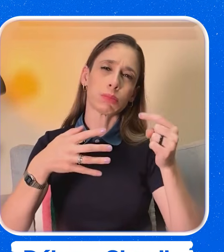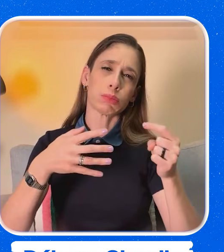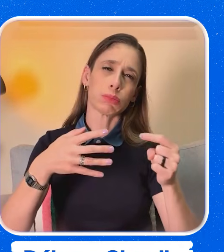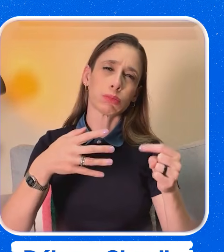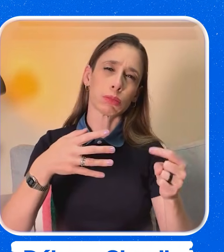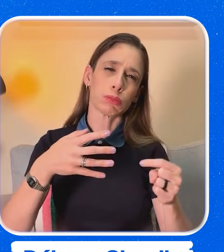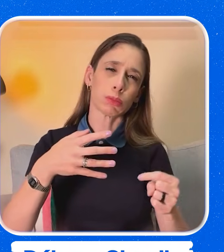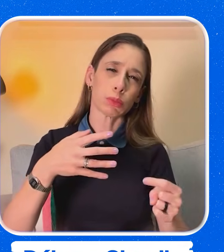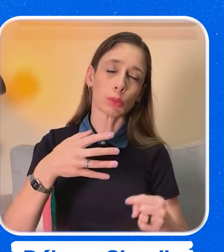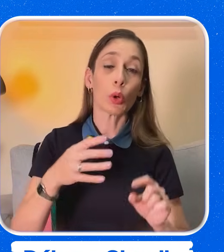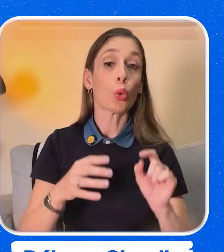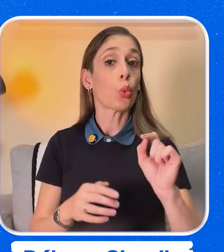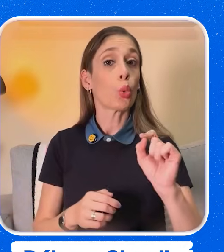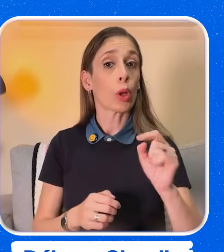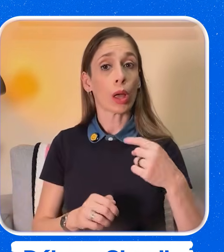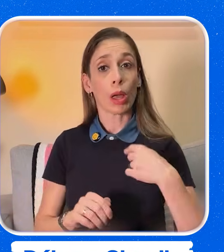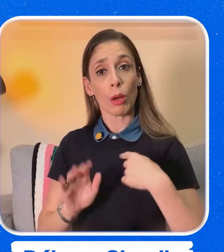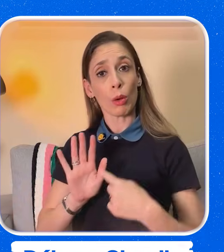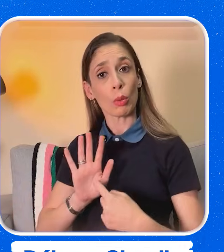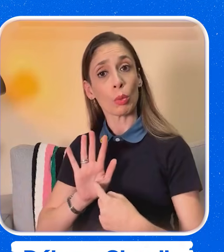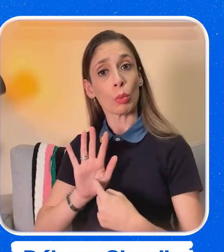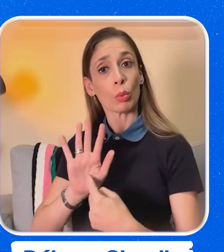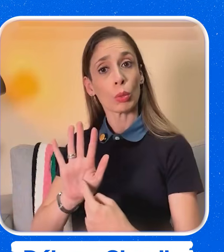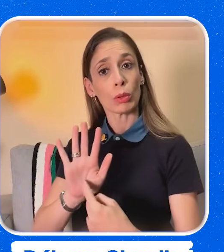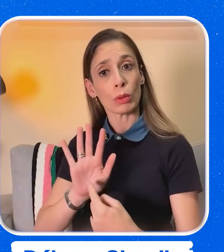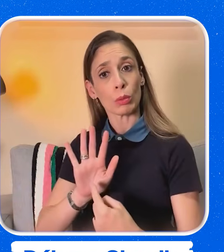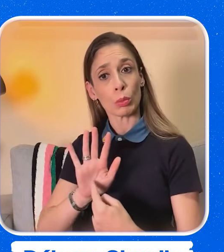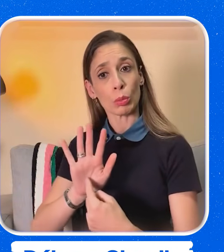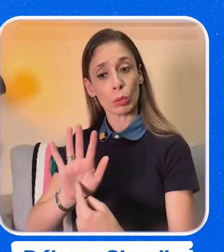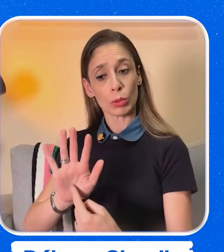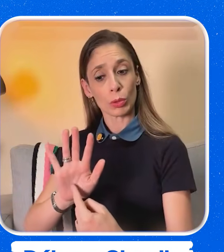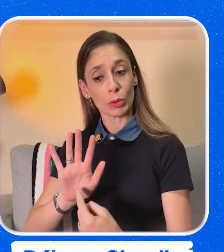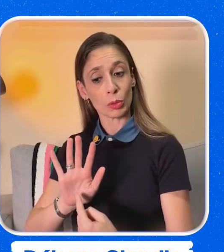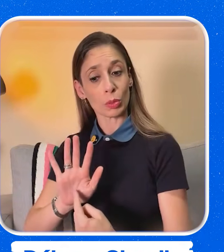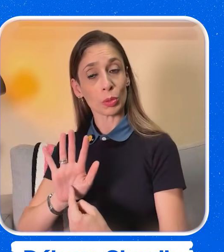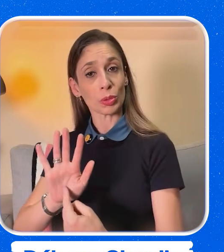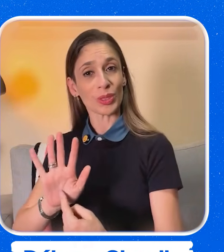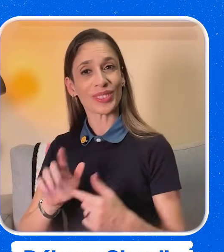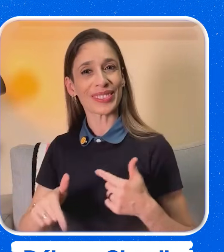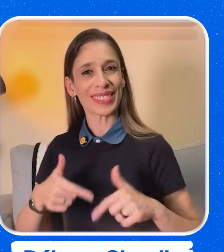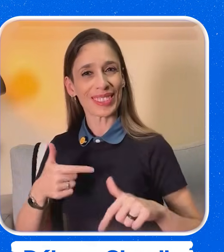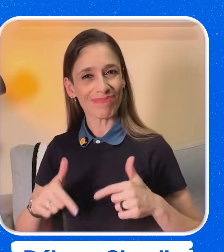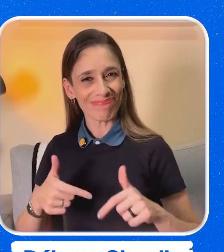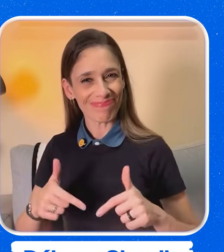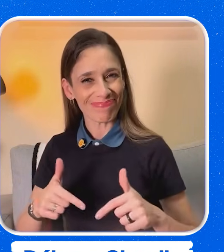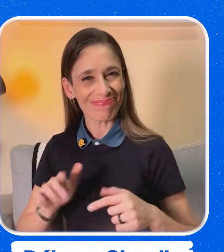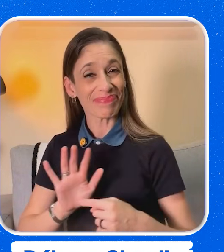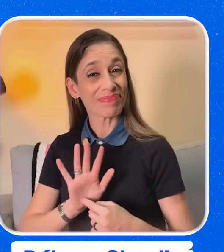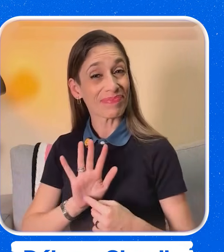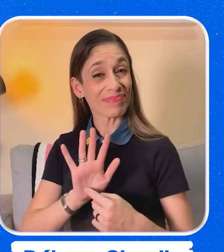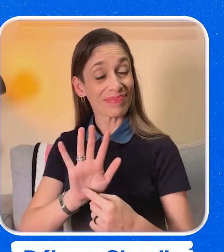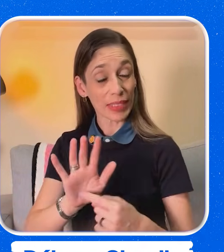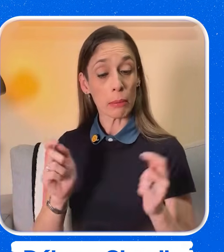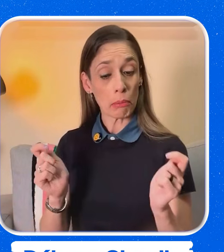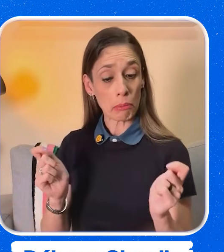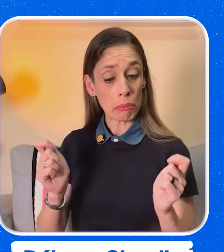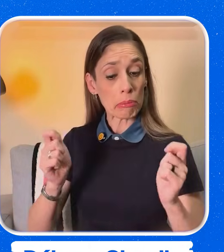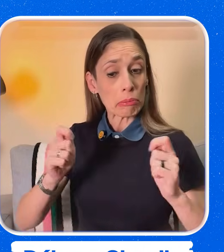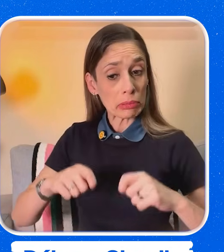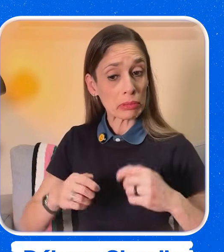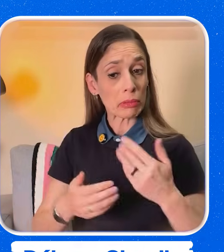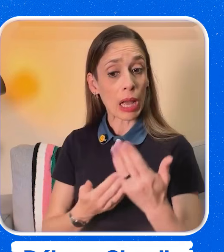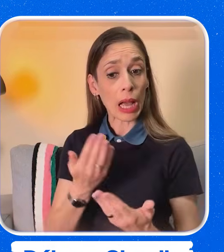o meu trabalho, né? Mostrando que é possível você oferecer um atendimento acessível para as pessoas dentro do estúdio